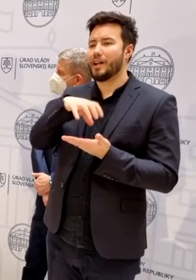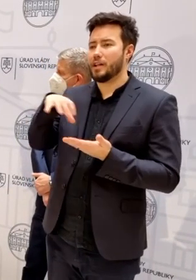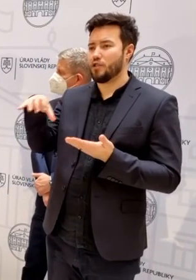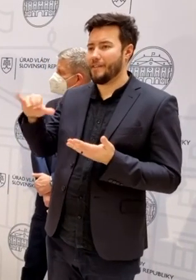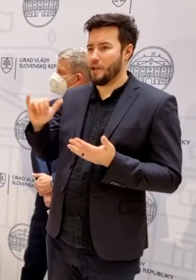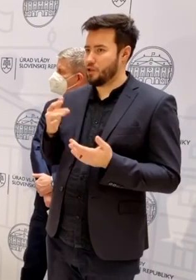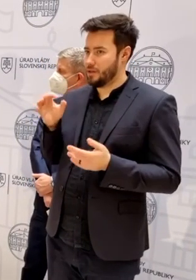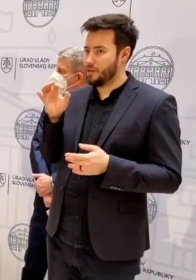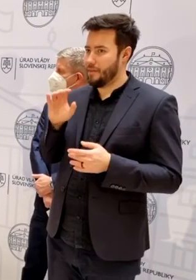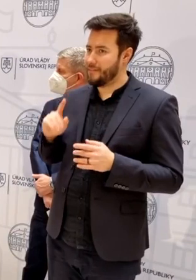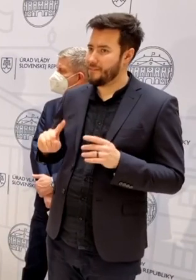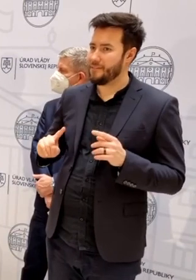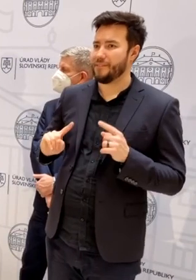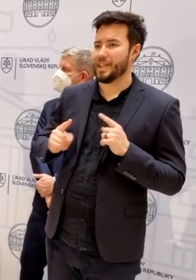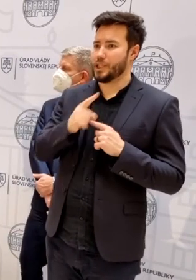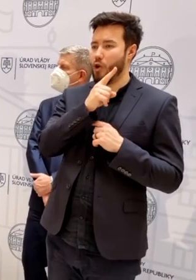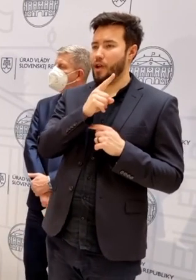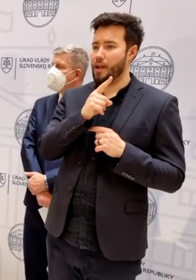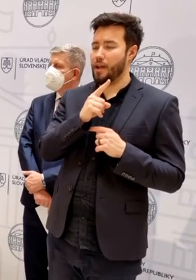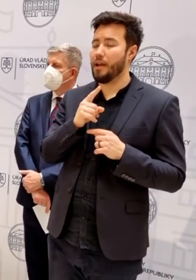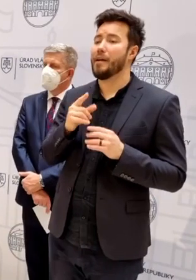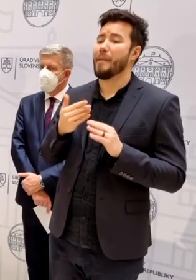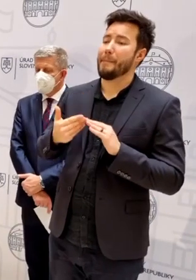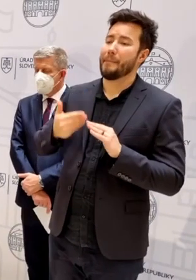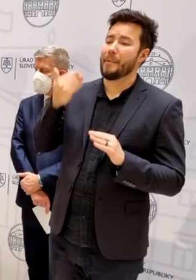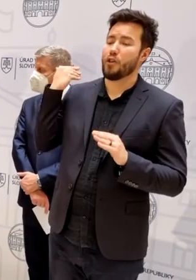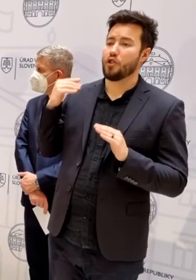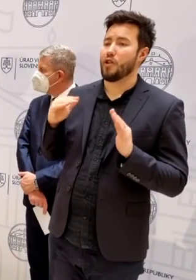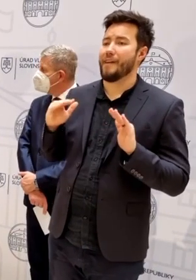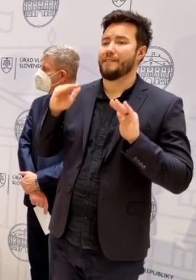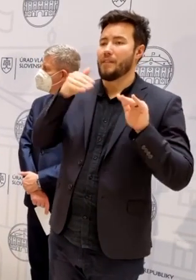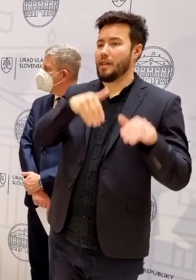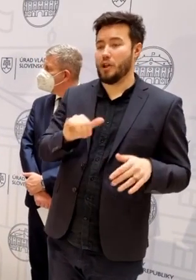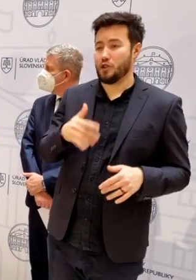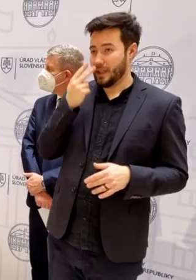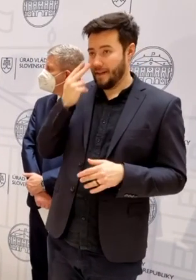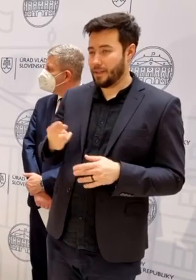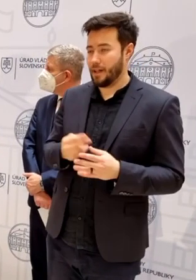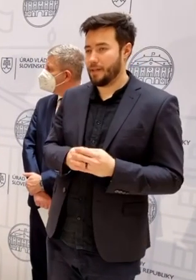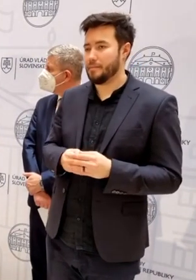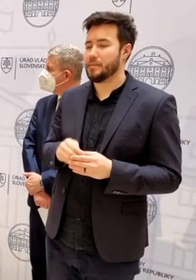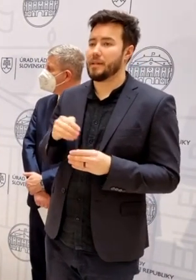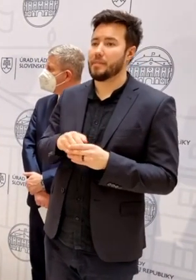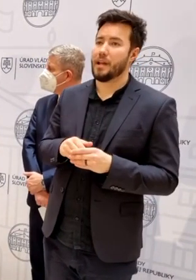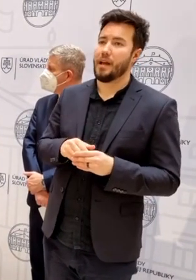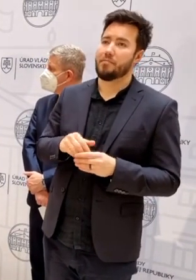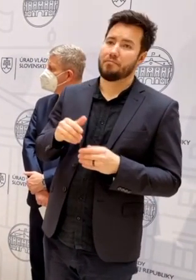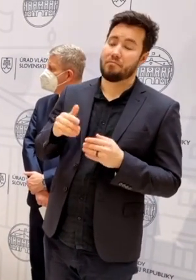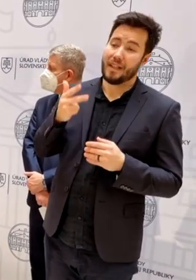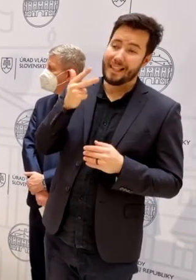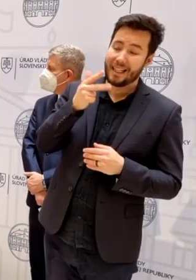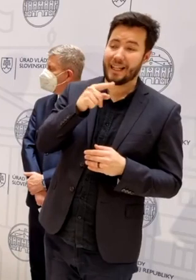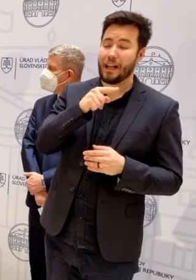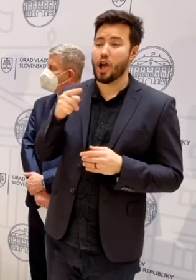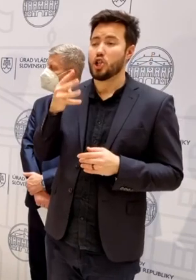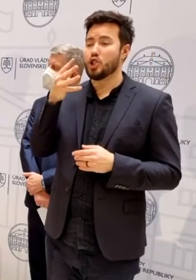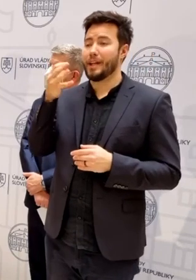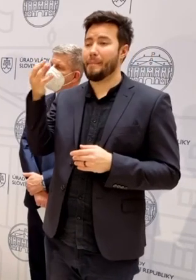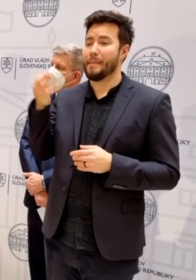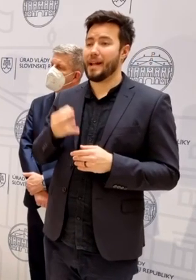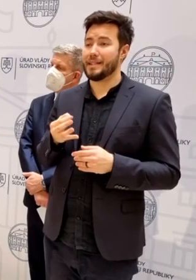incidencie, aké sme nevideli v predošlých vlnách, čiže od 3 do 4% populácie